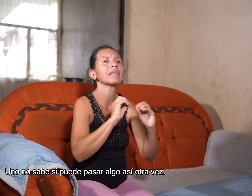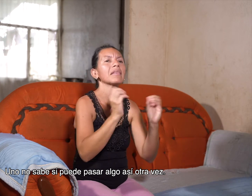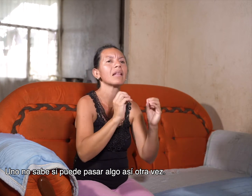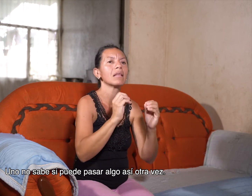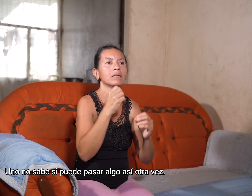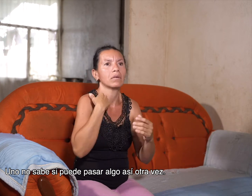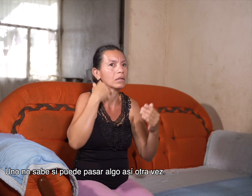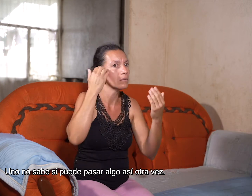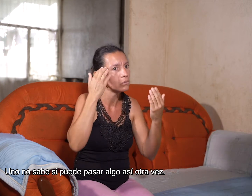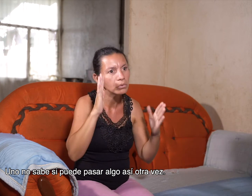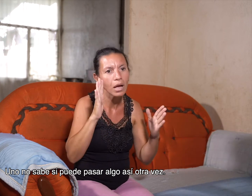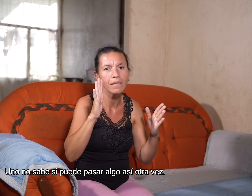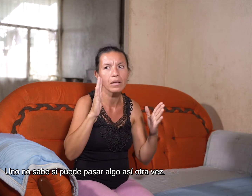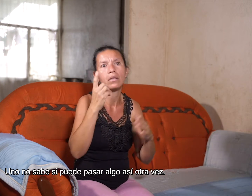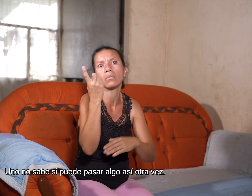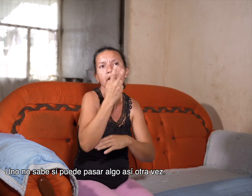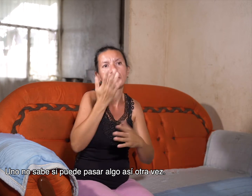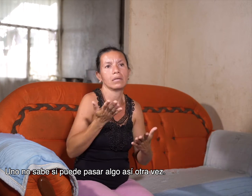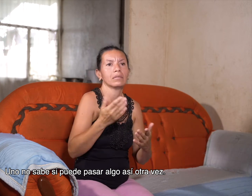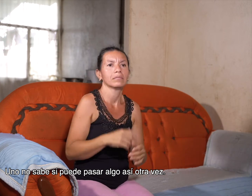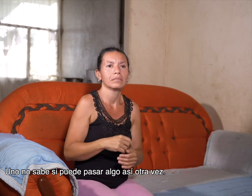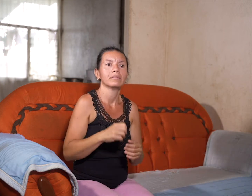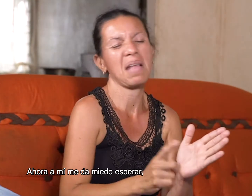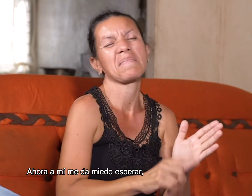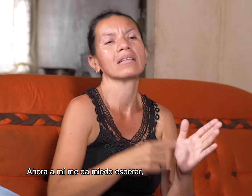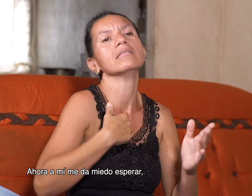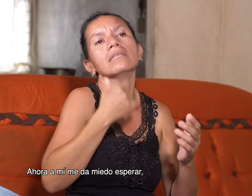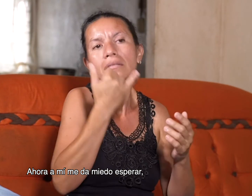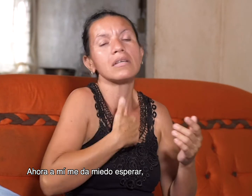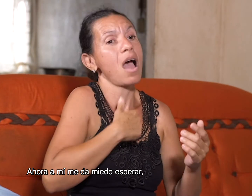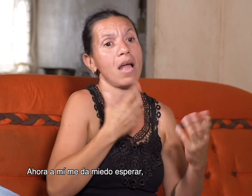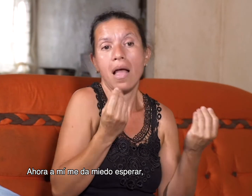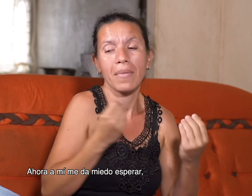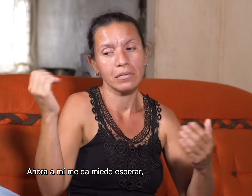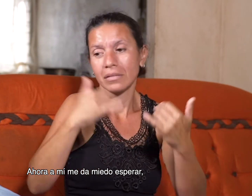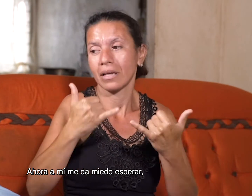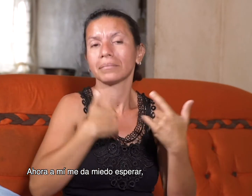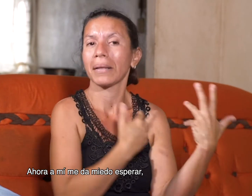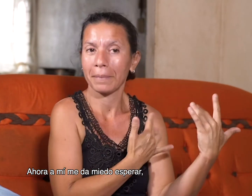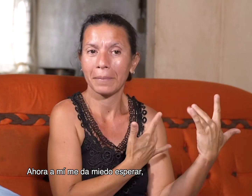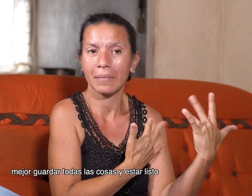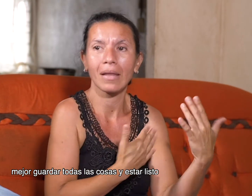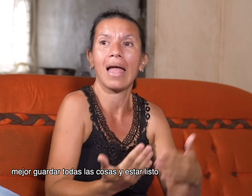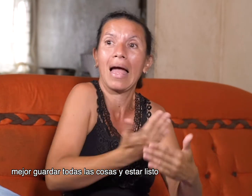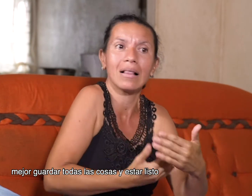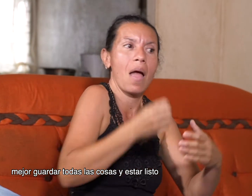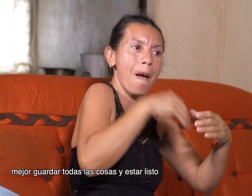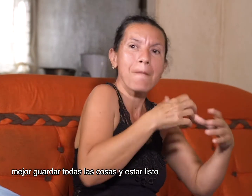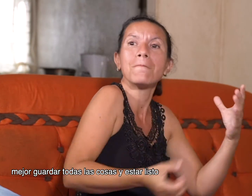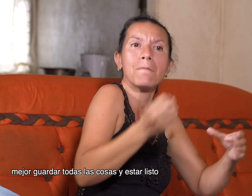sea la evacuación. Uno no sabe si puede pasar algo así otra vez. Ahora a mí me da mucho miedo